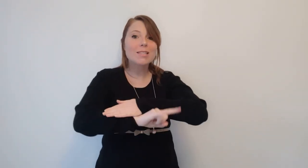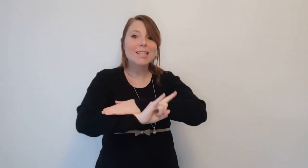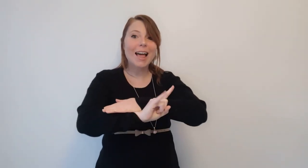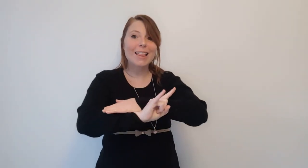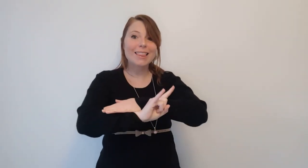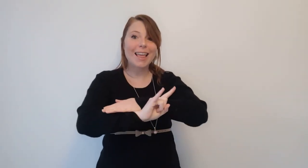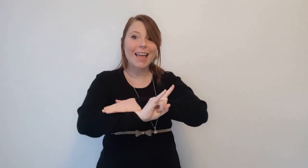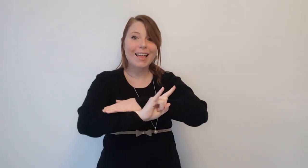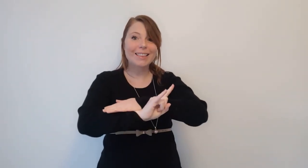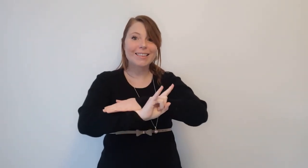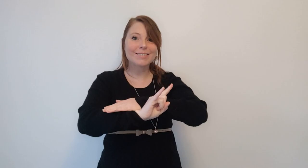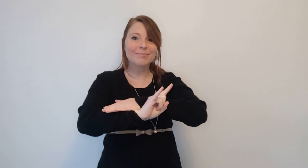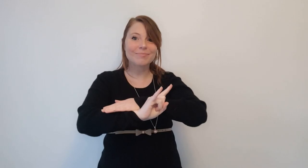sa tête.